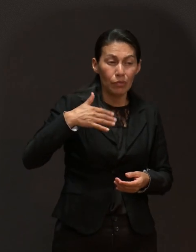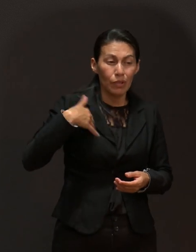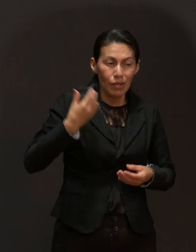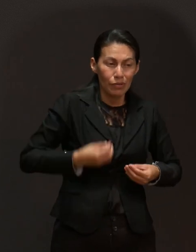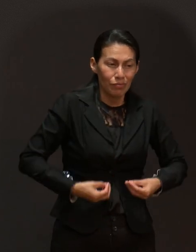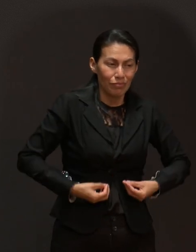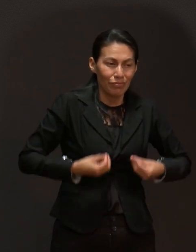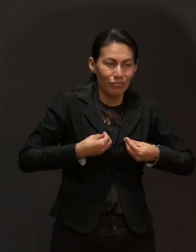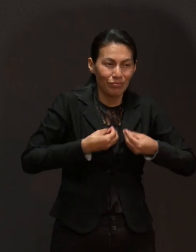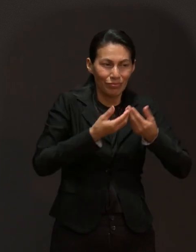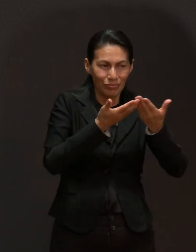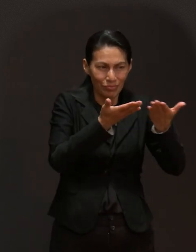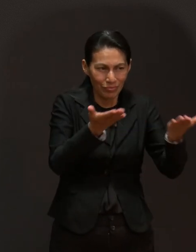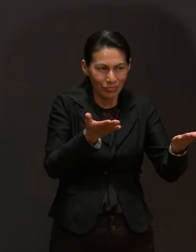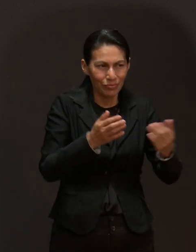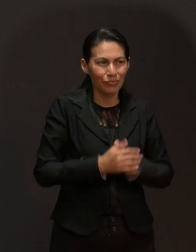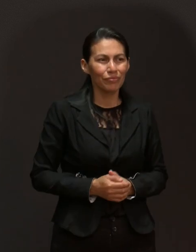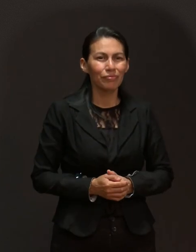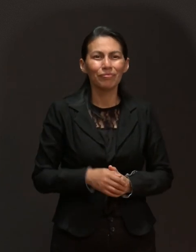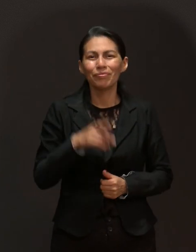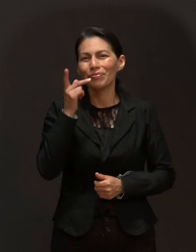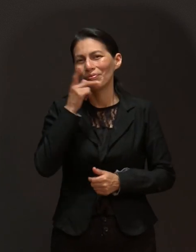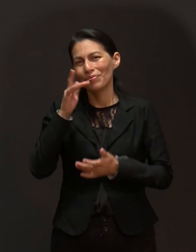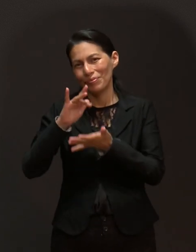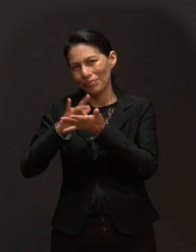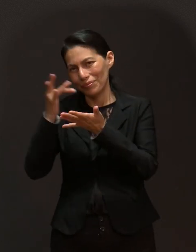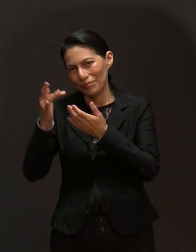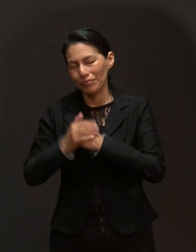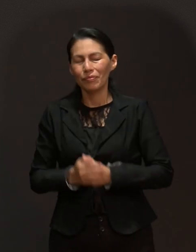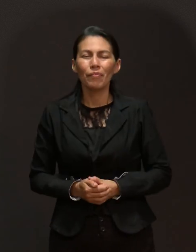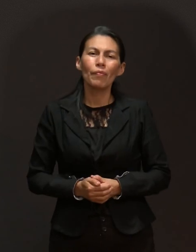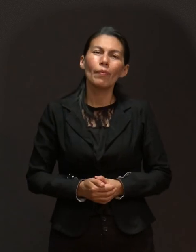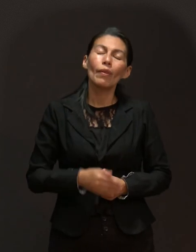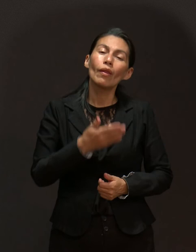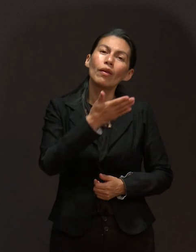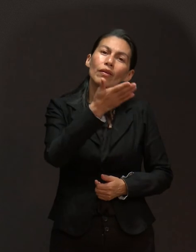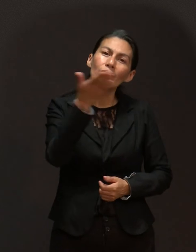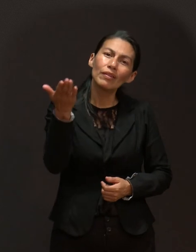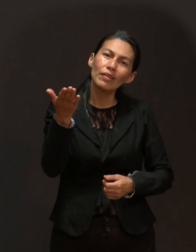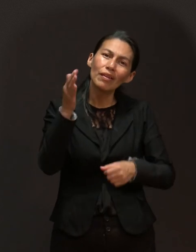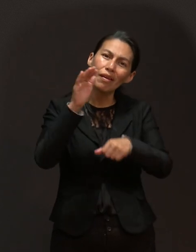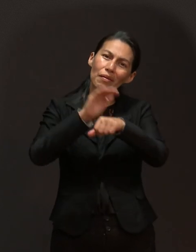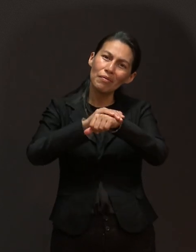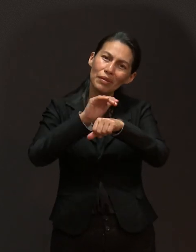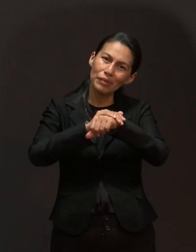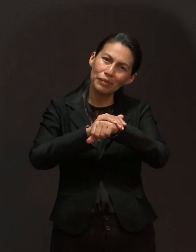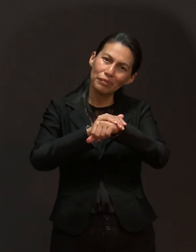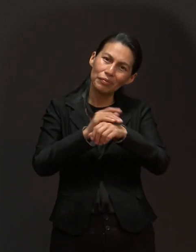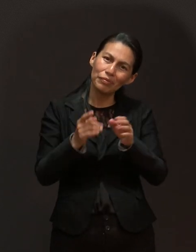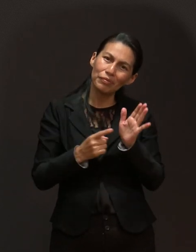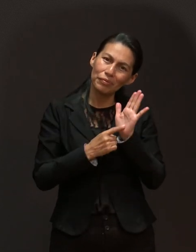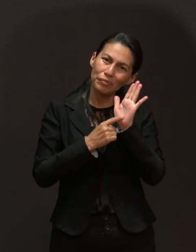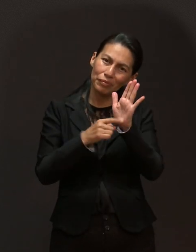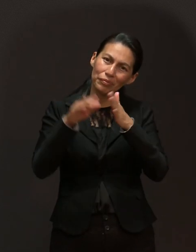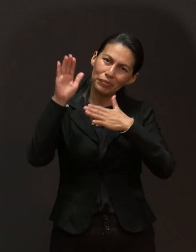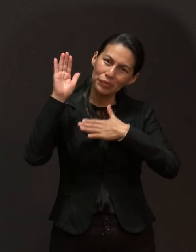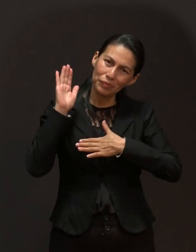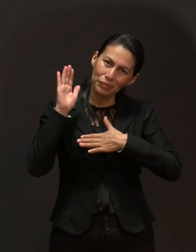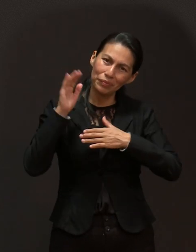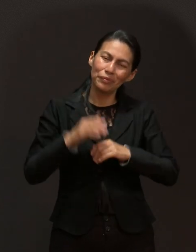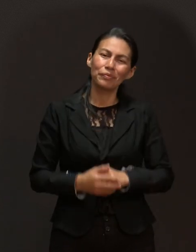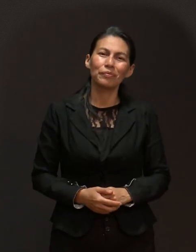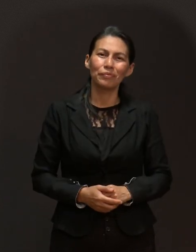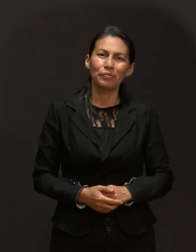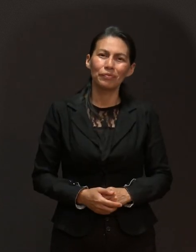Obrar milagros En tu vida Gracias Pastor Y a ustedes Queridos amigos Les dejo